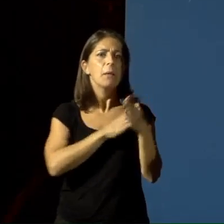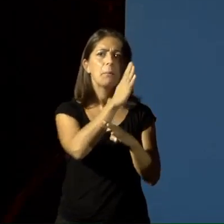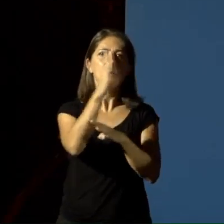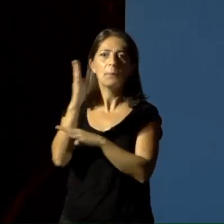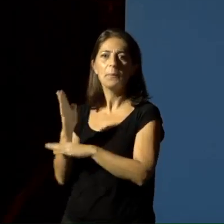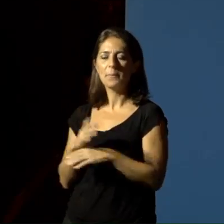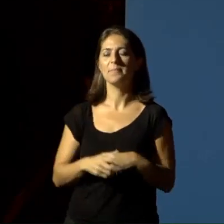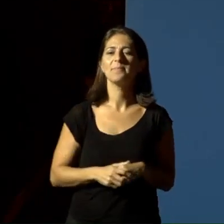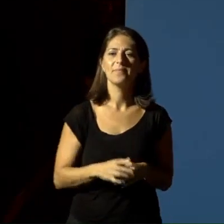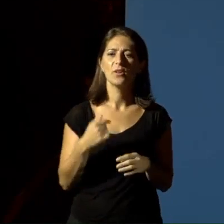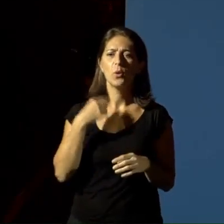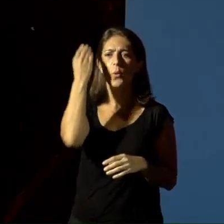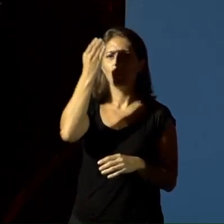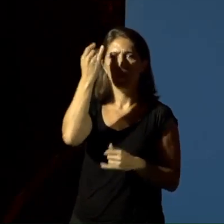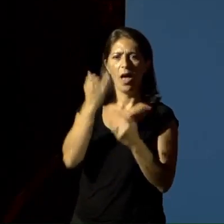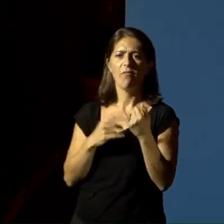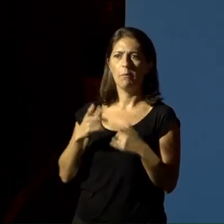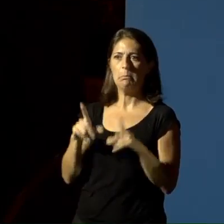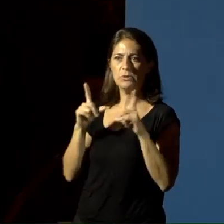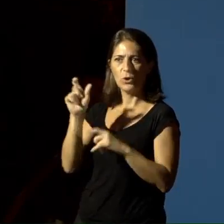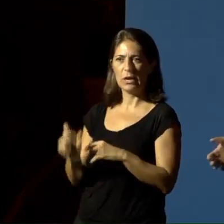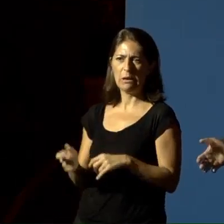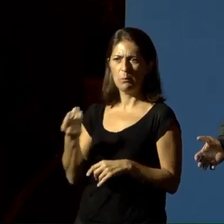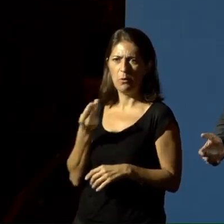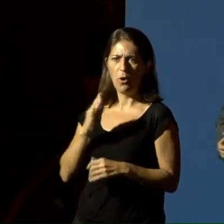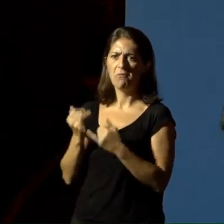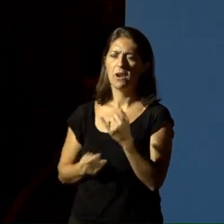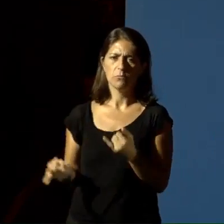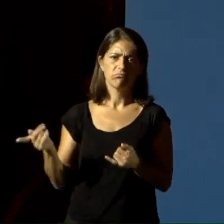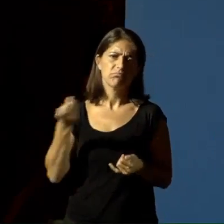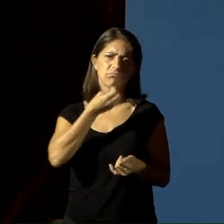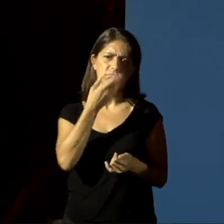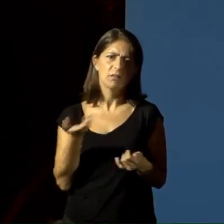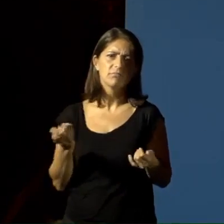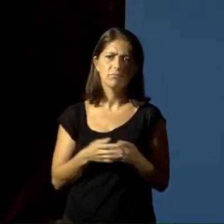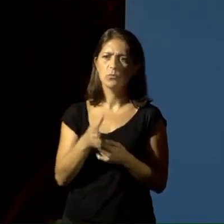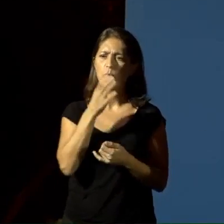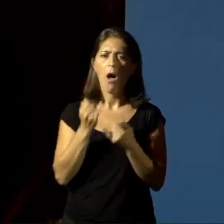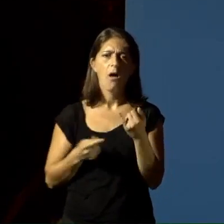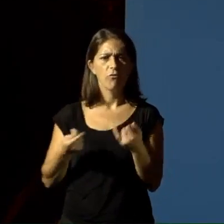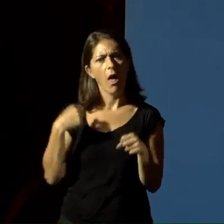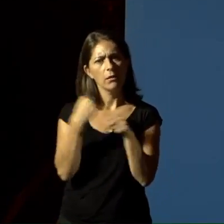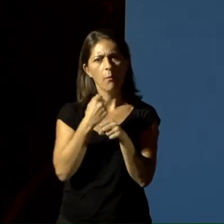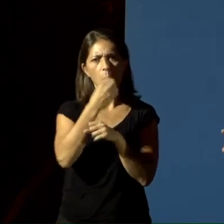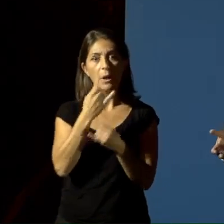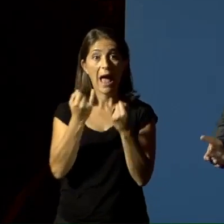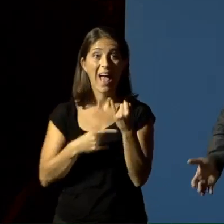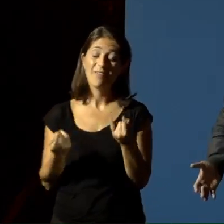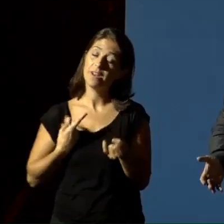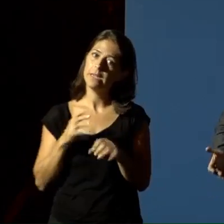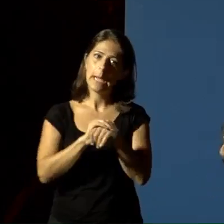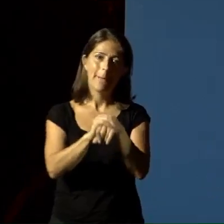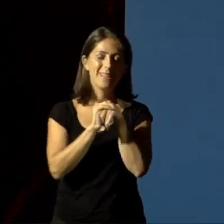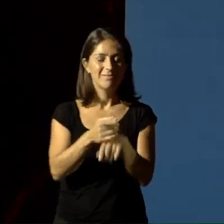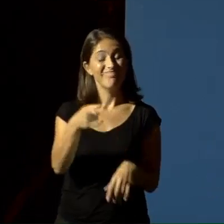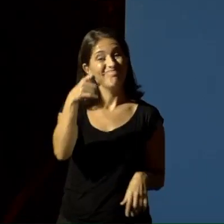e polo tanto creo que o personaxe que mellor lle cae. El era bon tipo. El iba a facer ben o seu traballo, pero xuntouse cas malas